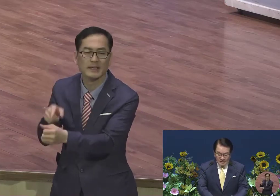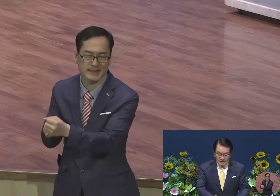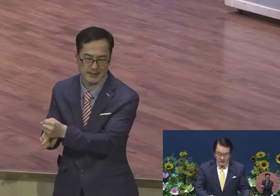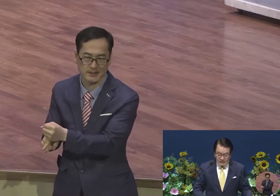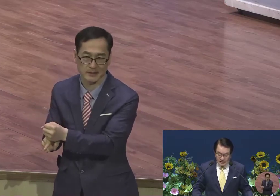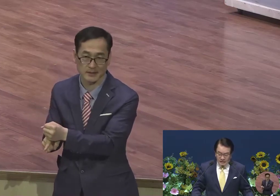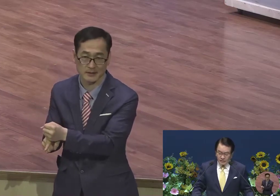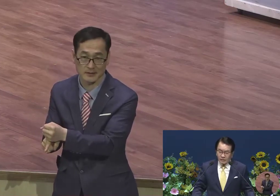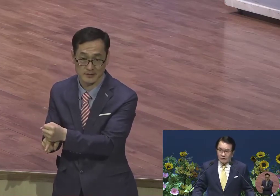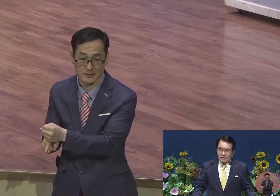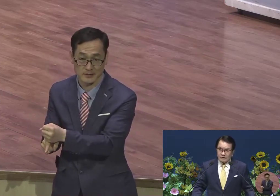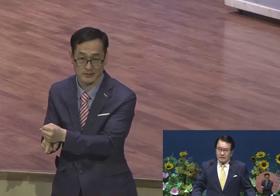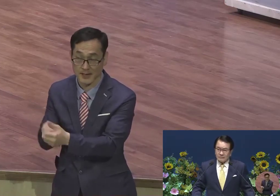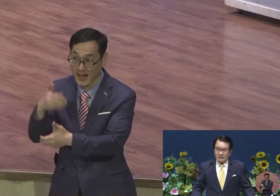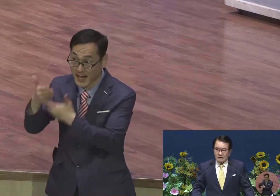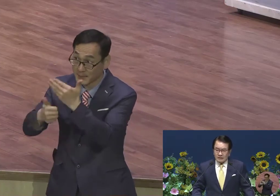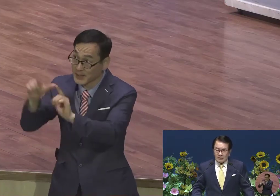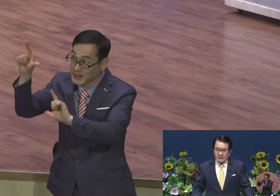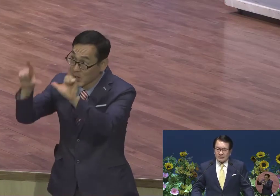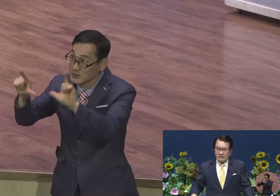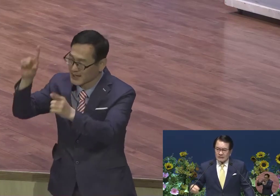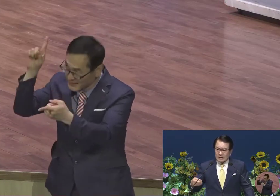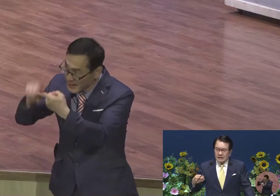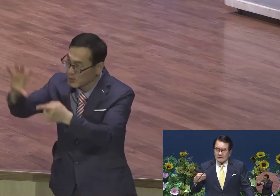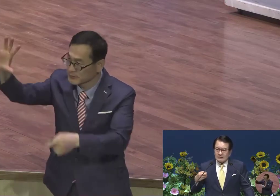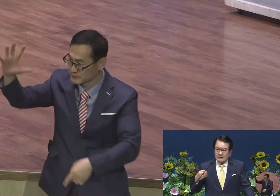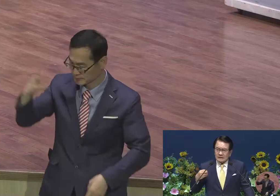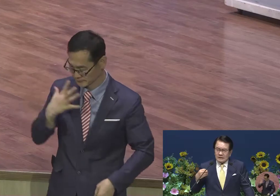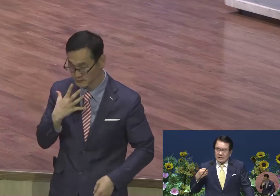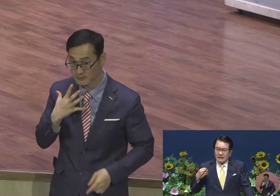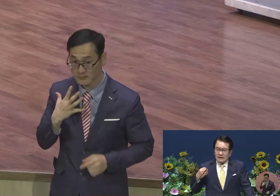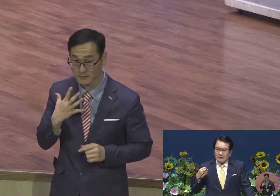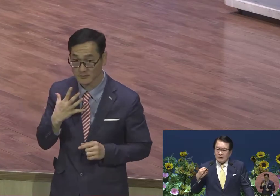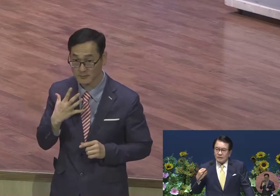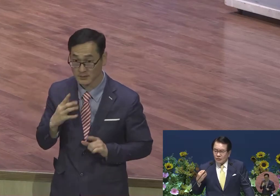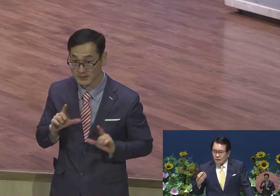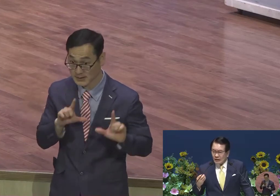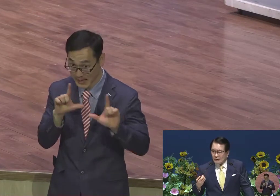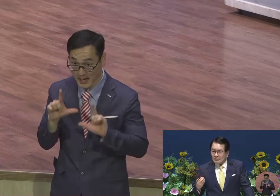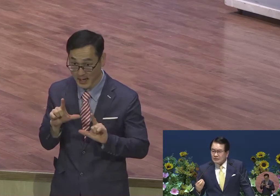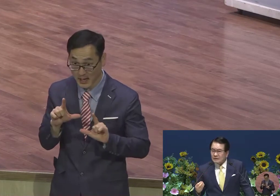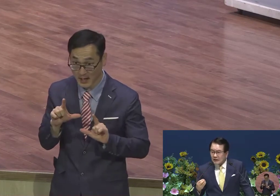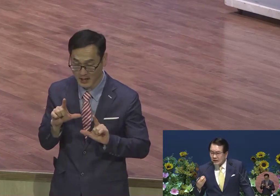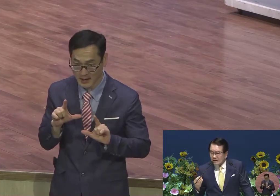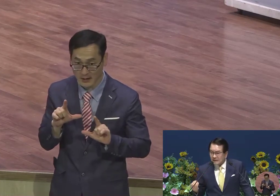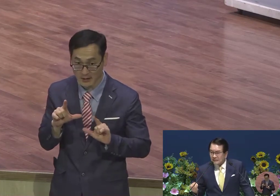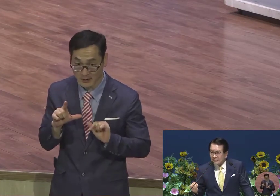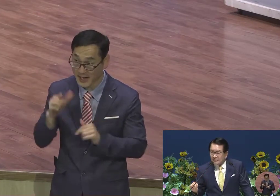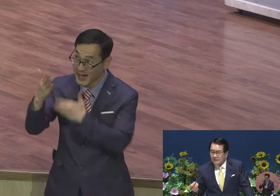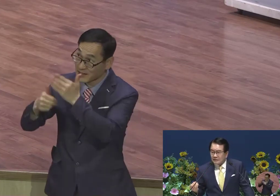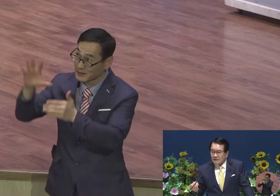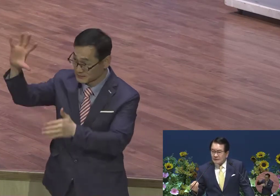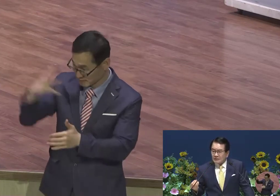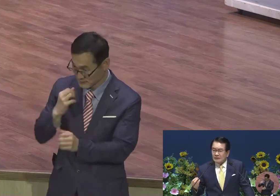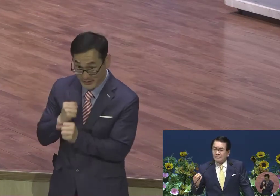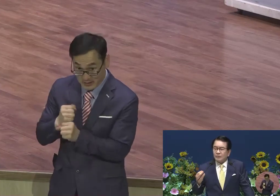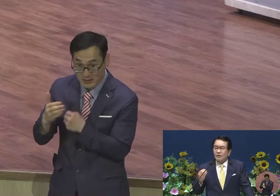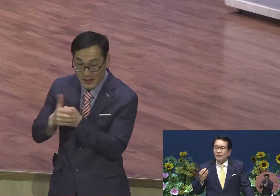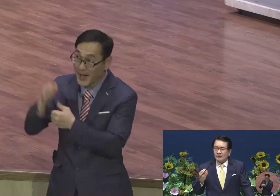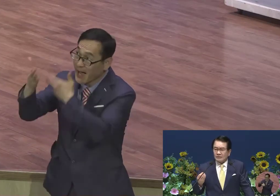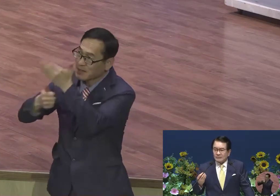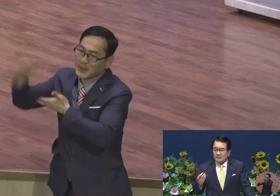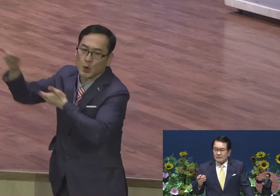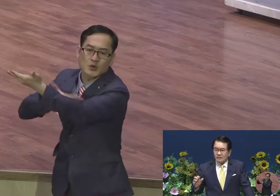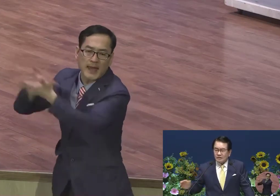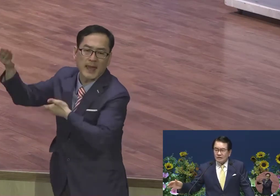하나님의 형상도로 지원받은 인간은 언제나 하나님과 교제하면서 살아야 돼요. 이게